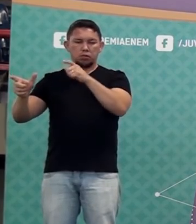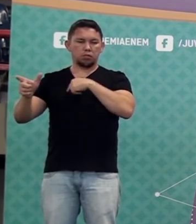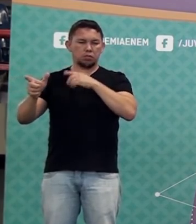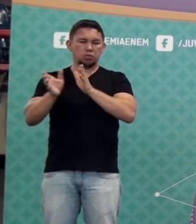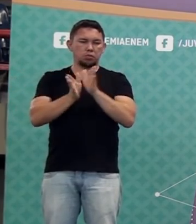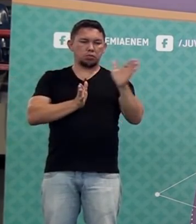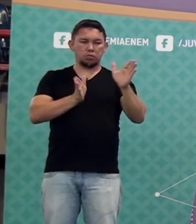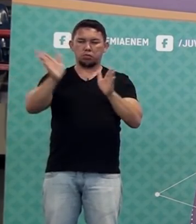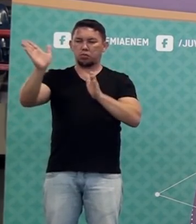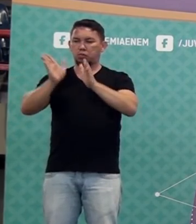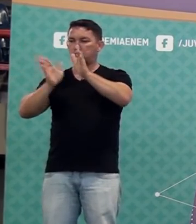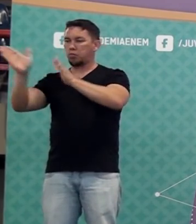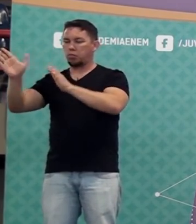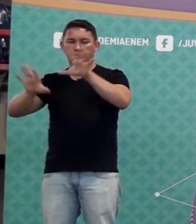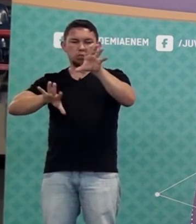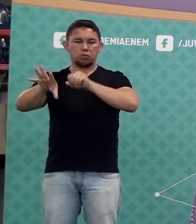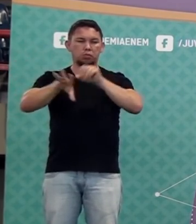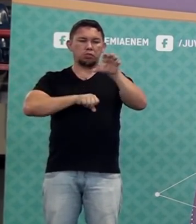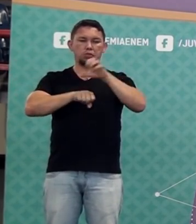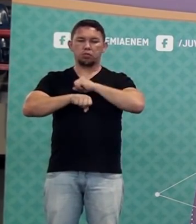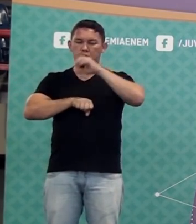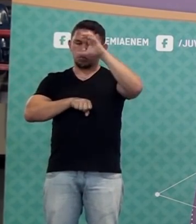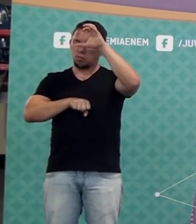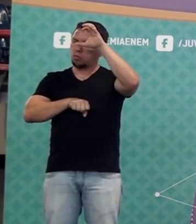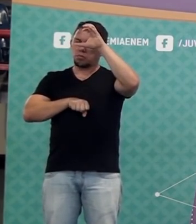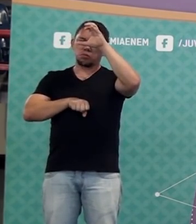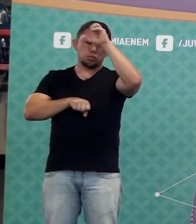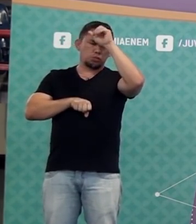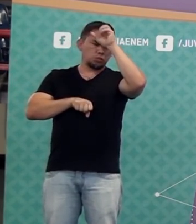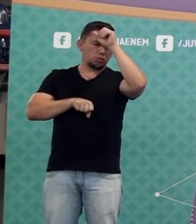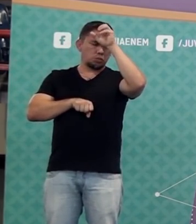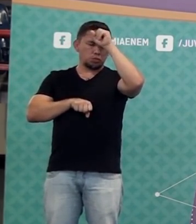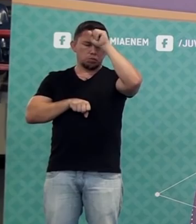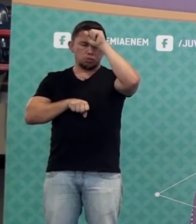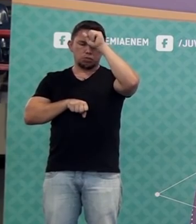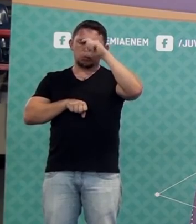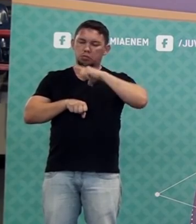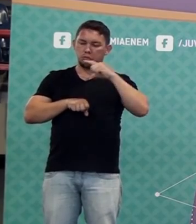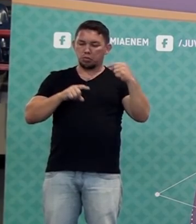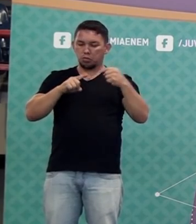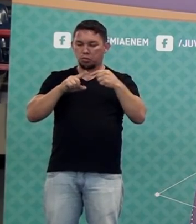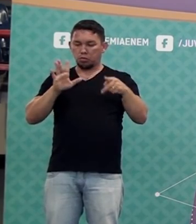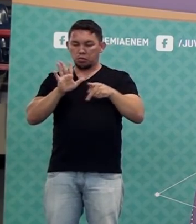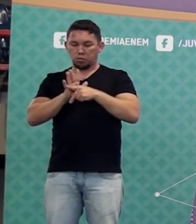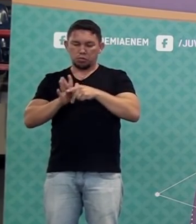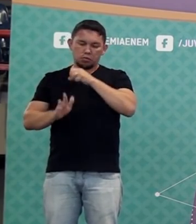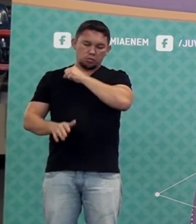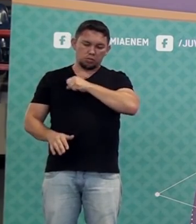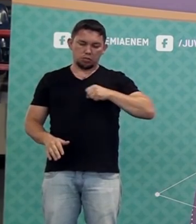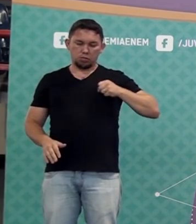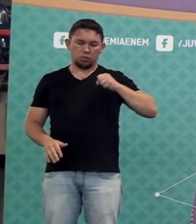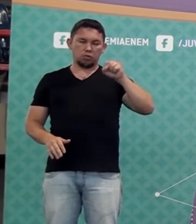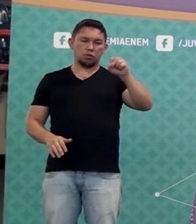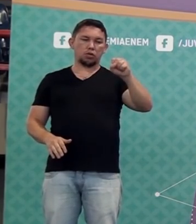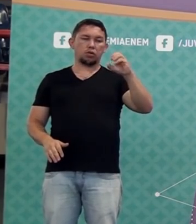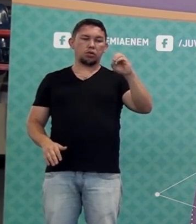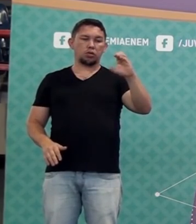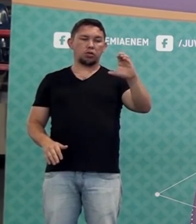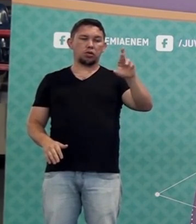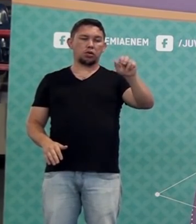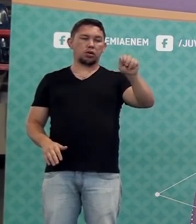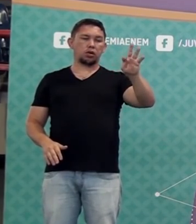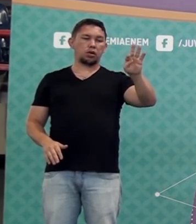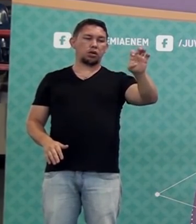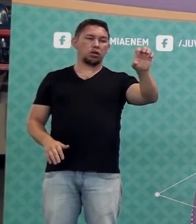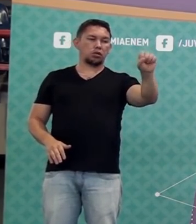diferentes caminhos para buscar o conhecimento real. A grande preocupação socrática era... Eu compreendo,